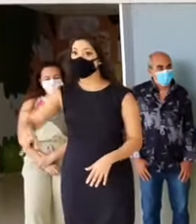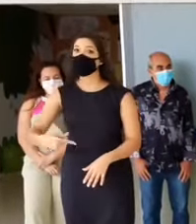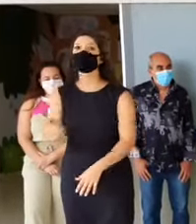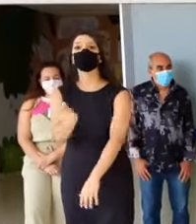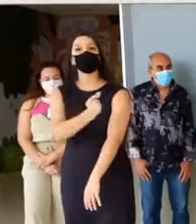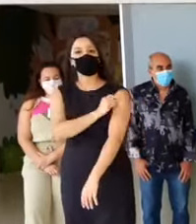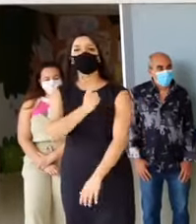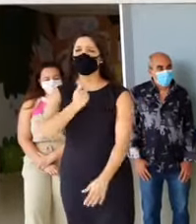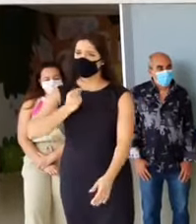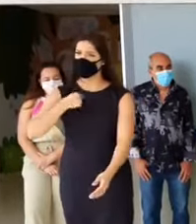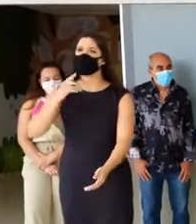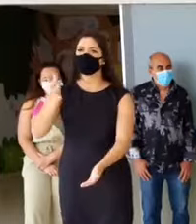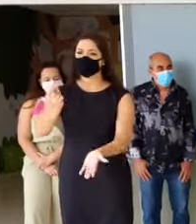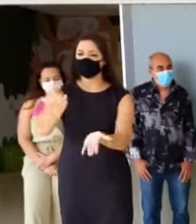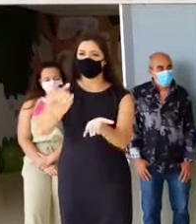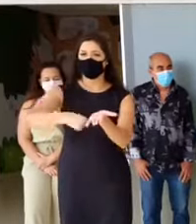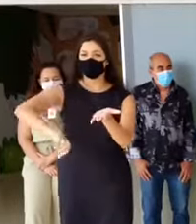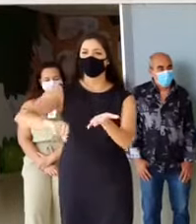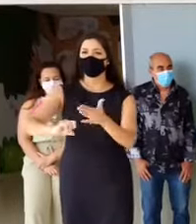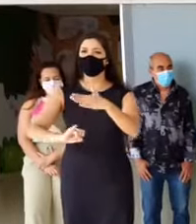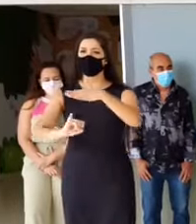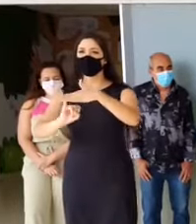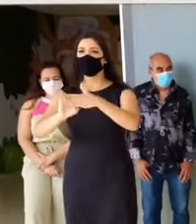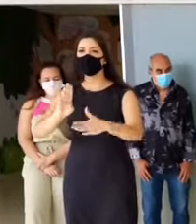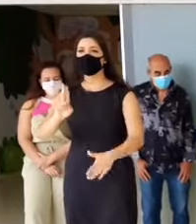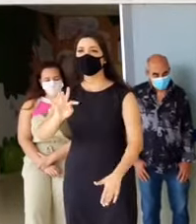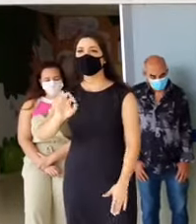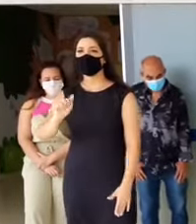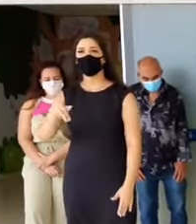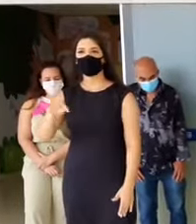fiz com o Instituto Butantan.